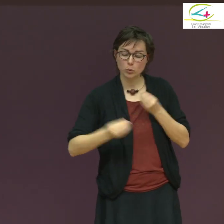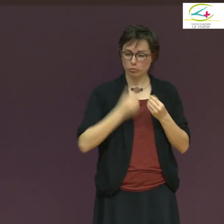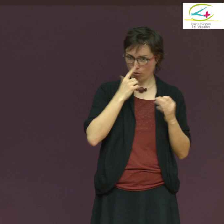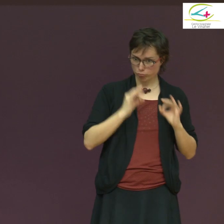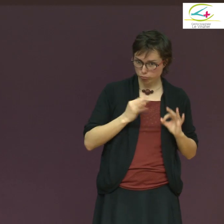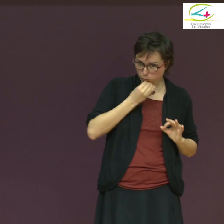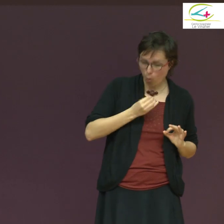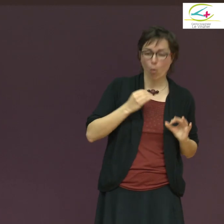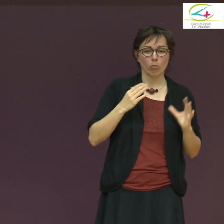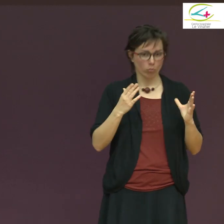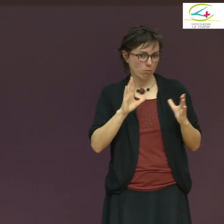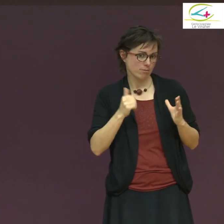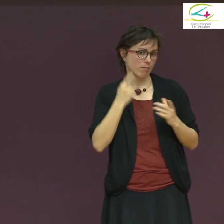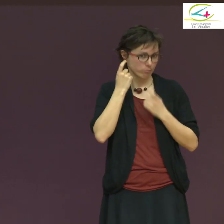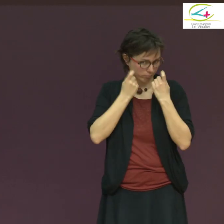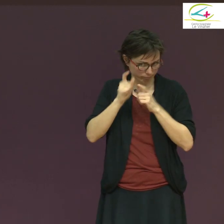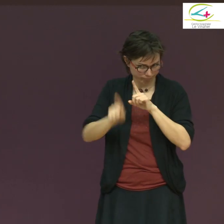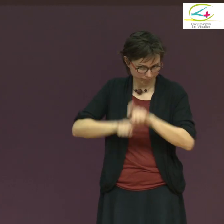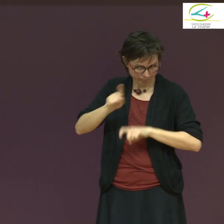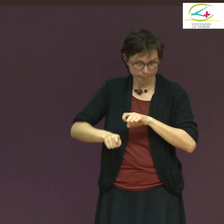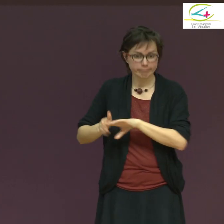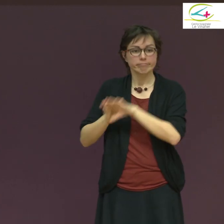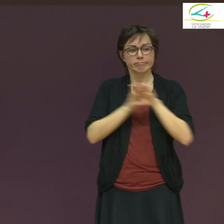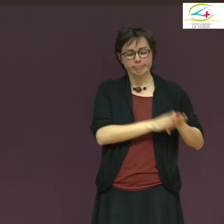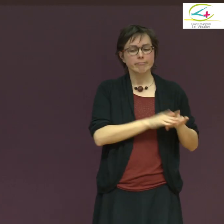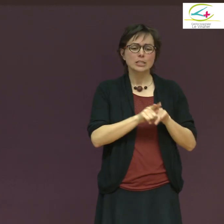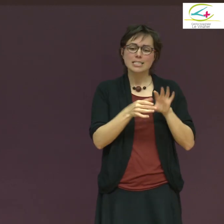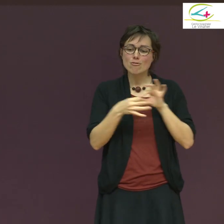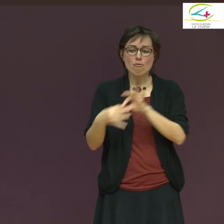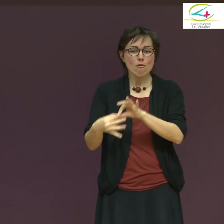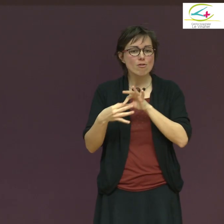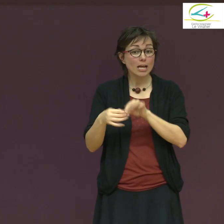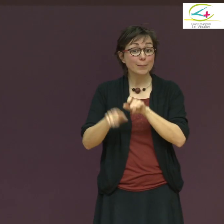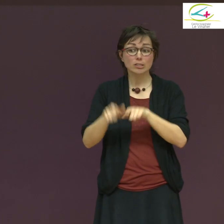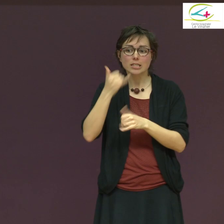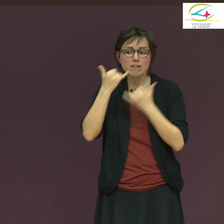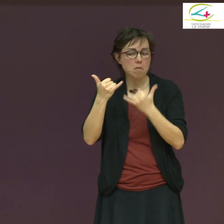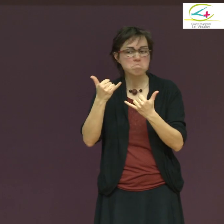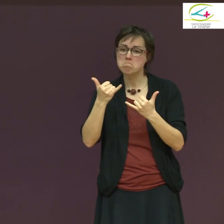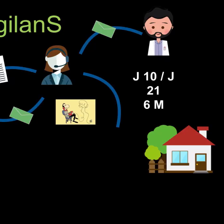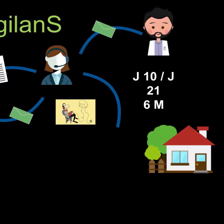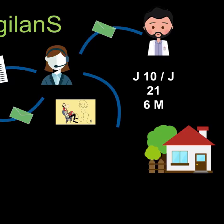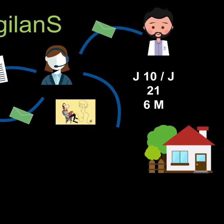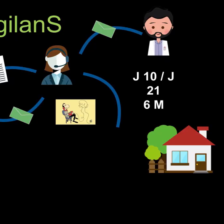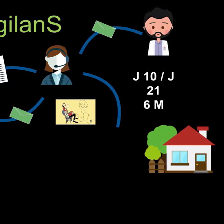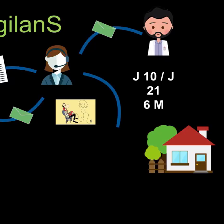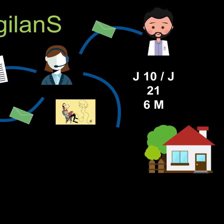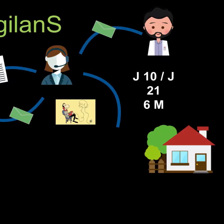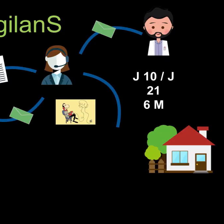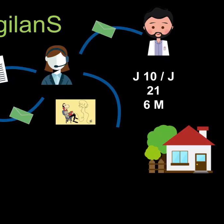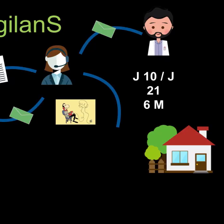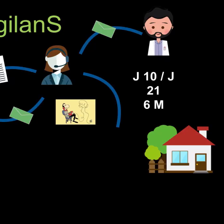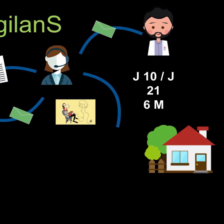le modifier. Et puis, on maintient le lien avec les gens aussi qu'on n'arrive pas à avoir au téléphone et qui ne veulent pas nous répondre, avec des cartes